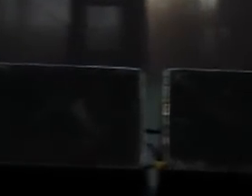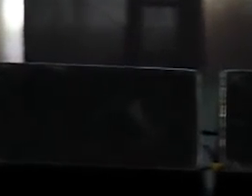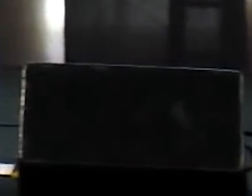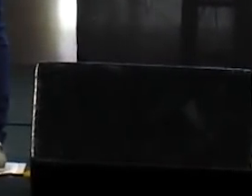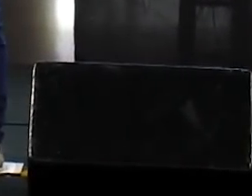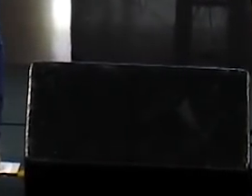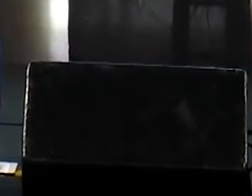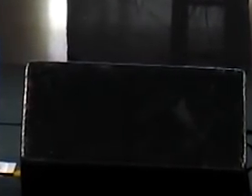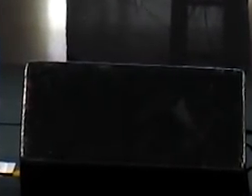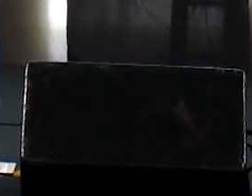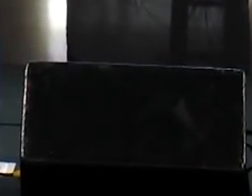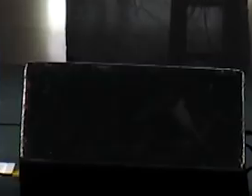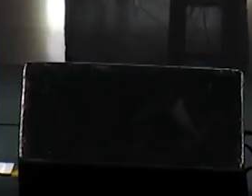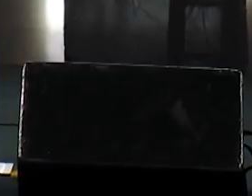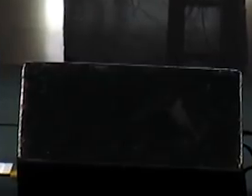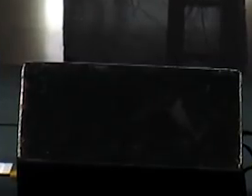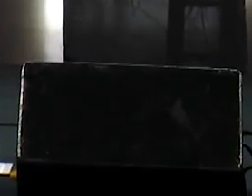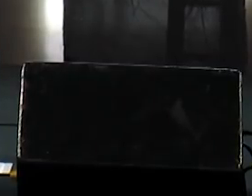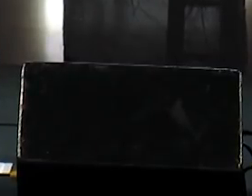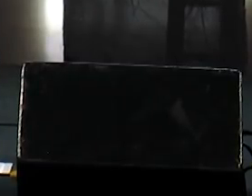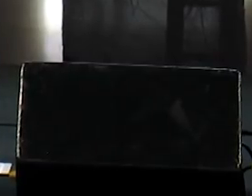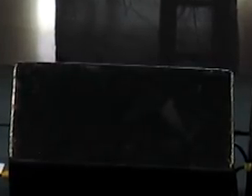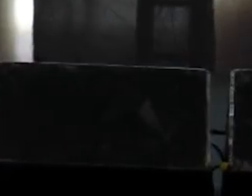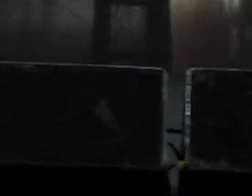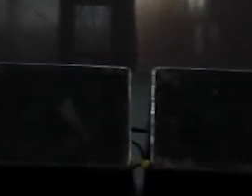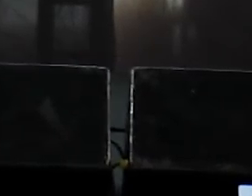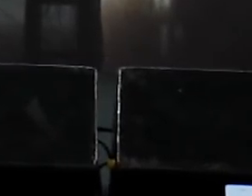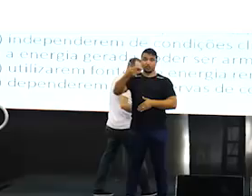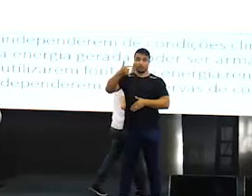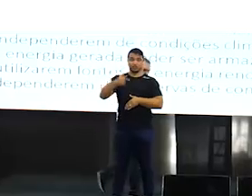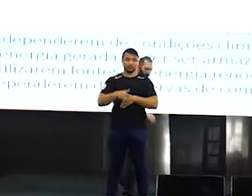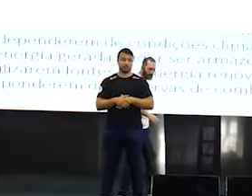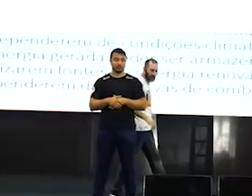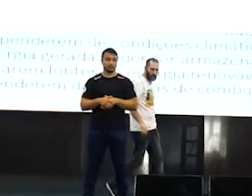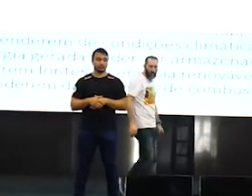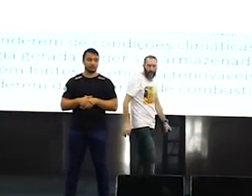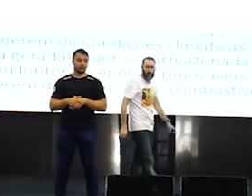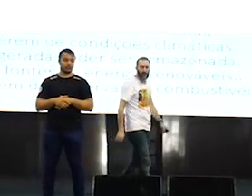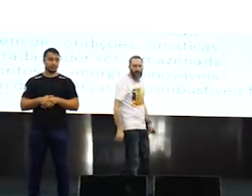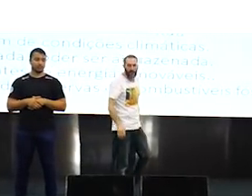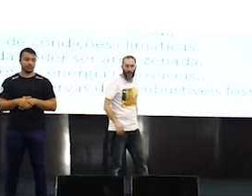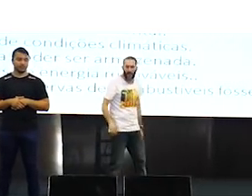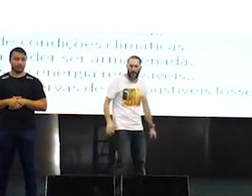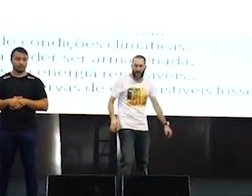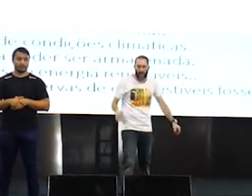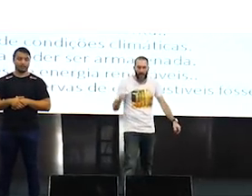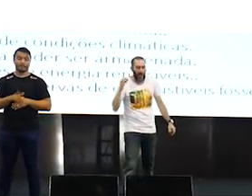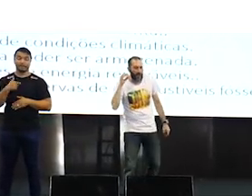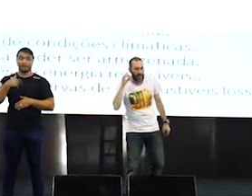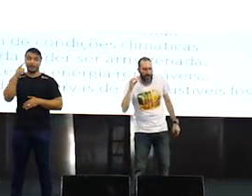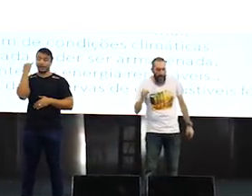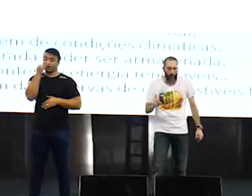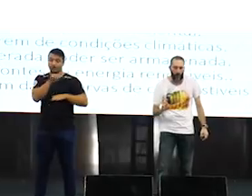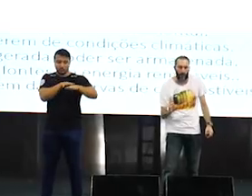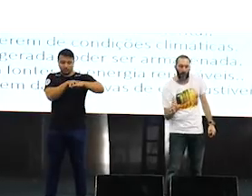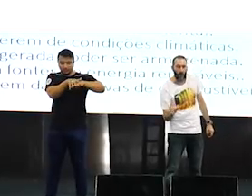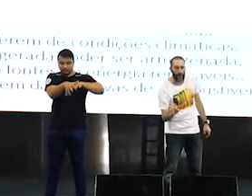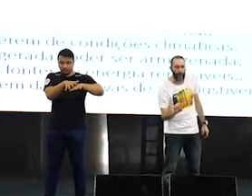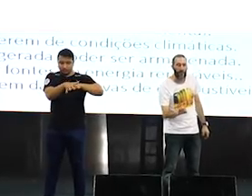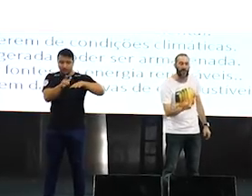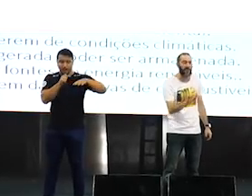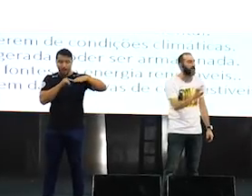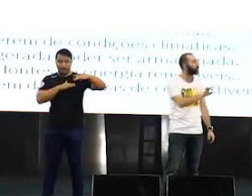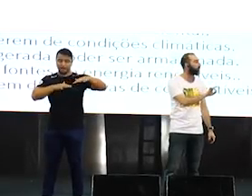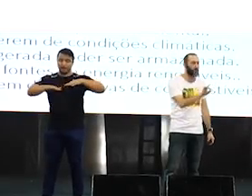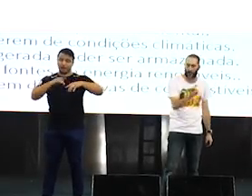Enem? Prova de 2002, vamos lá. Em usinas, eu vou ler por aqui que eu acho que fica. Em usinas hidrelétricas, a queda d'água, ela